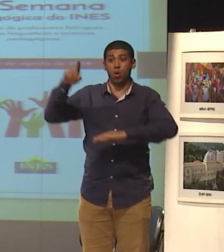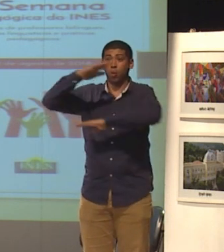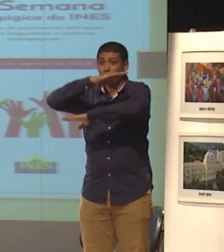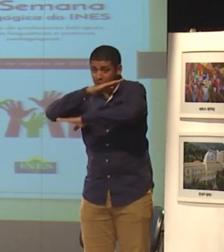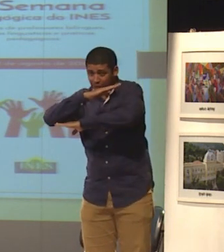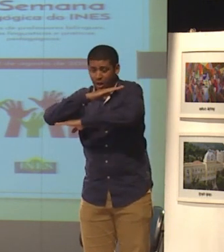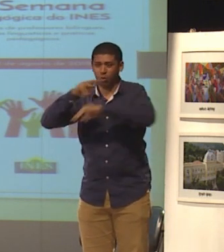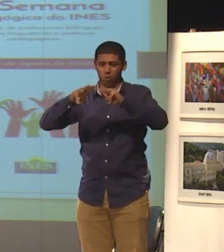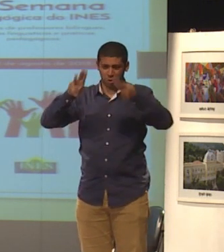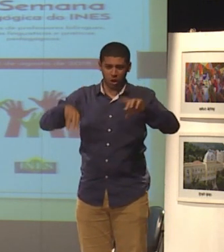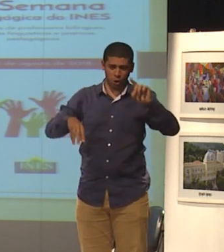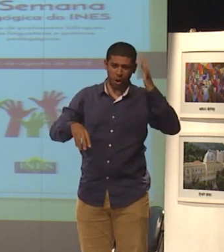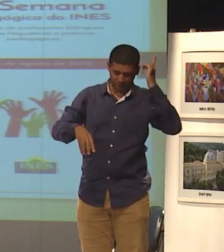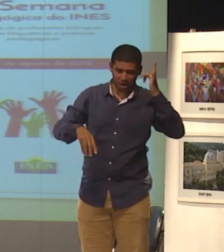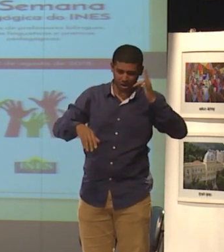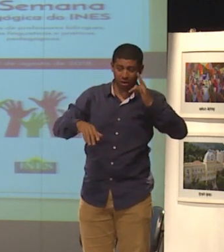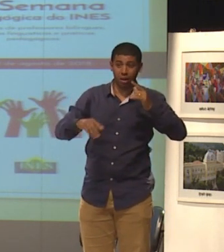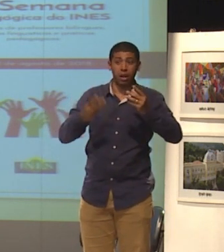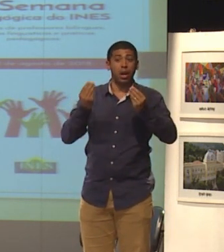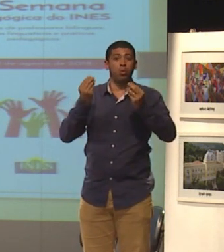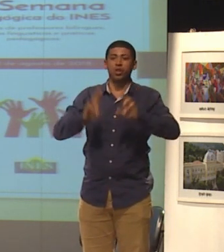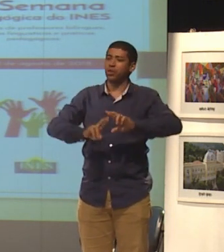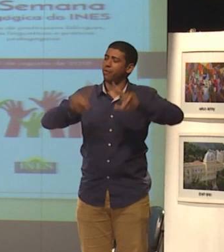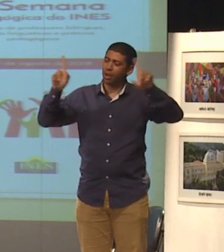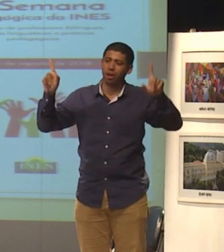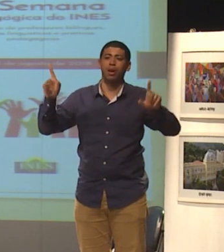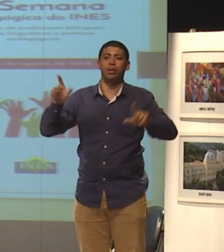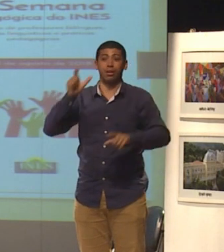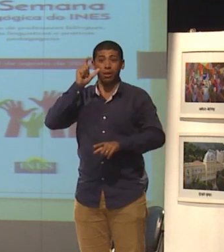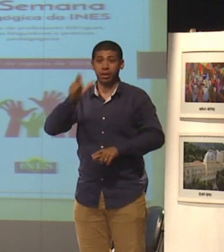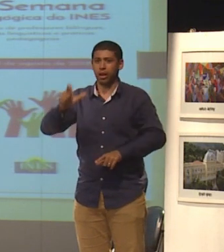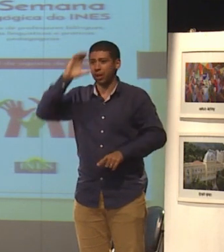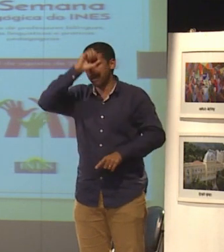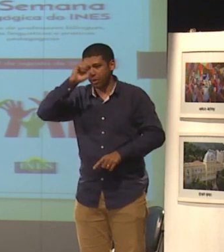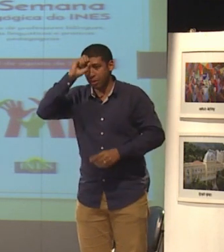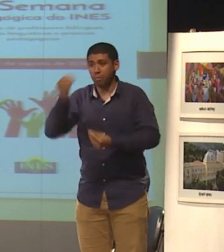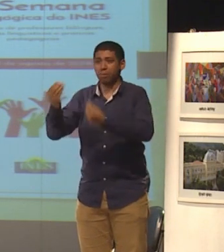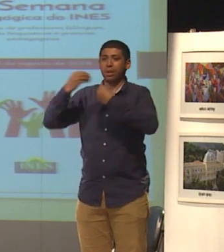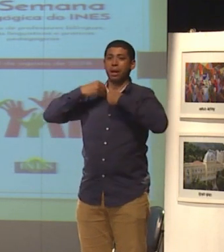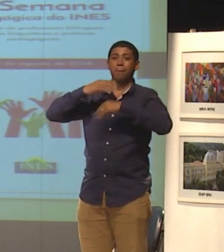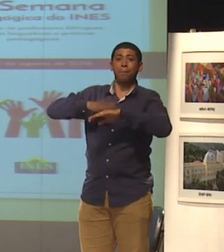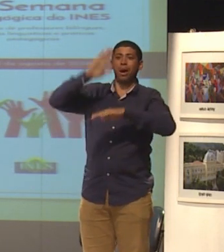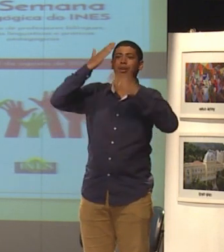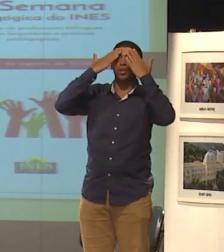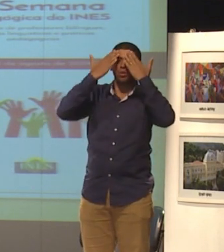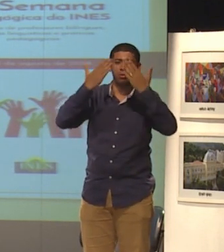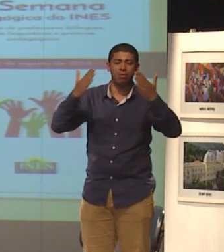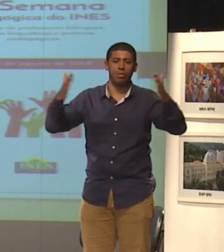mas posteriormente fiquei pensando da importância desse trabalho, né, do Museu da Manhã, que ele é um trabalho bem diferente e é um trabalho bem interessante,